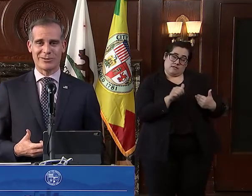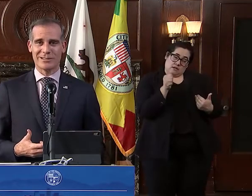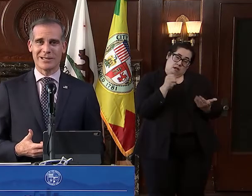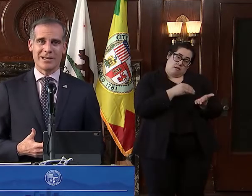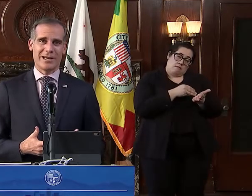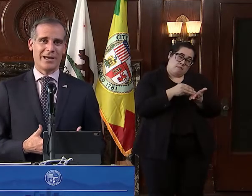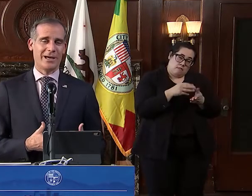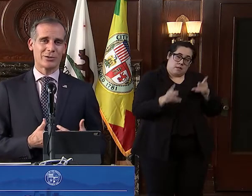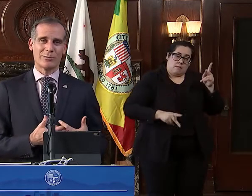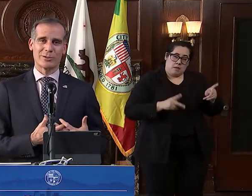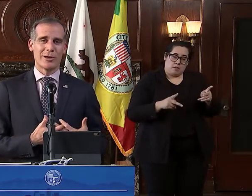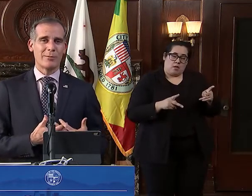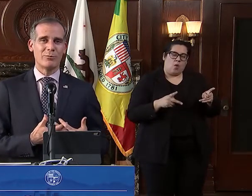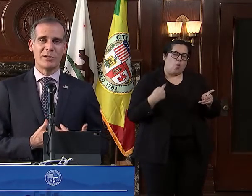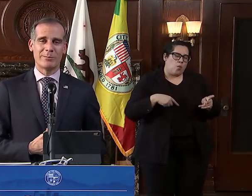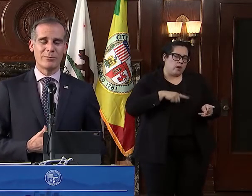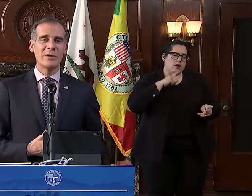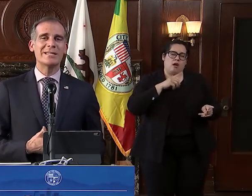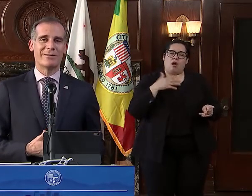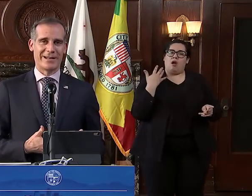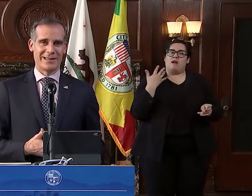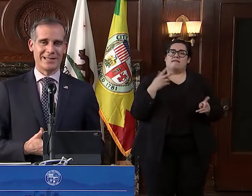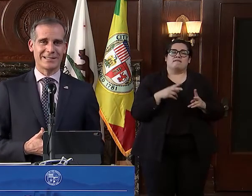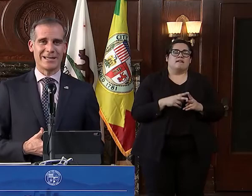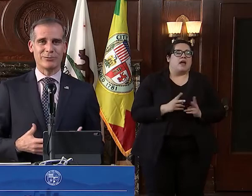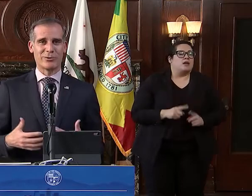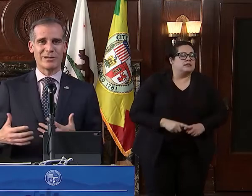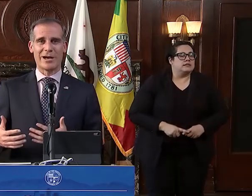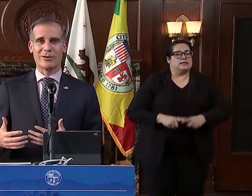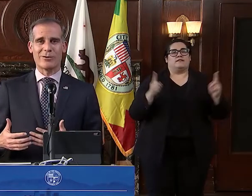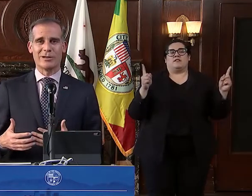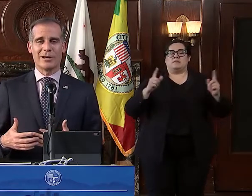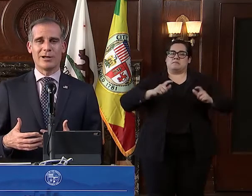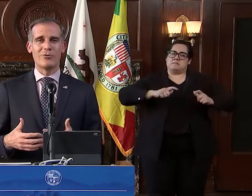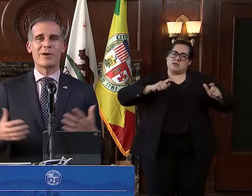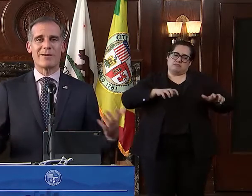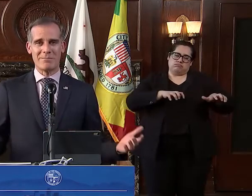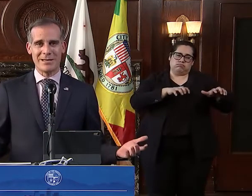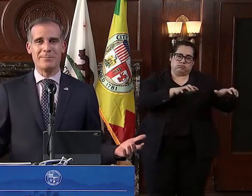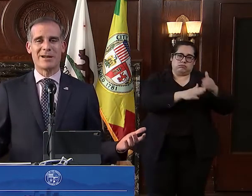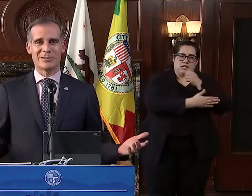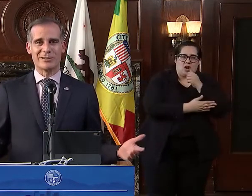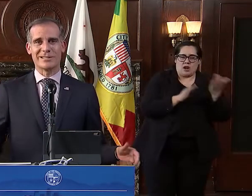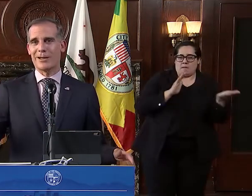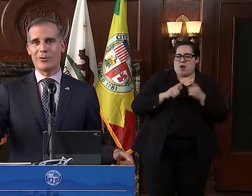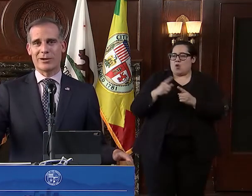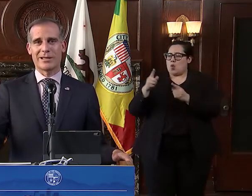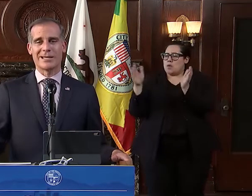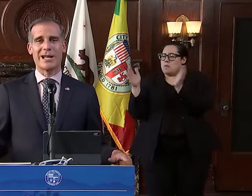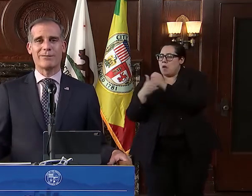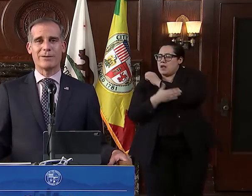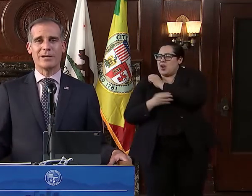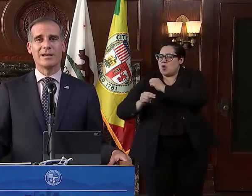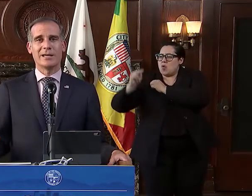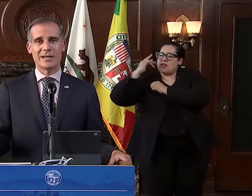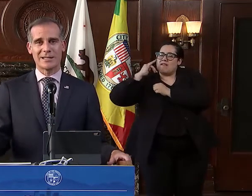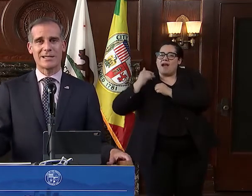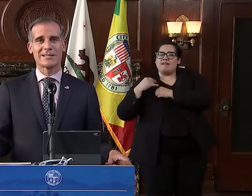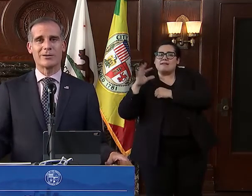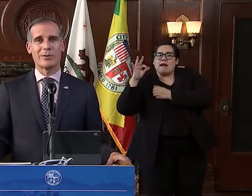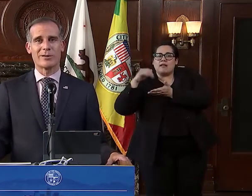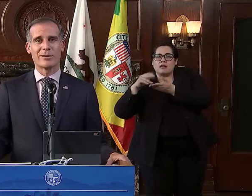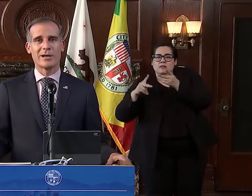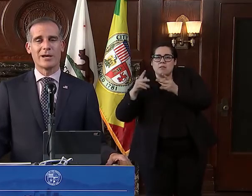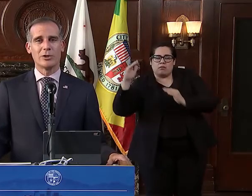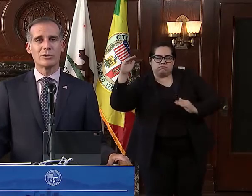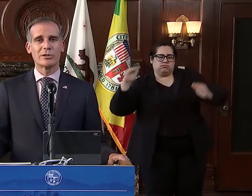de personas somos muy, muy diferentes de un condado con 9,000 personas en el norte de California. Y gracias